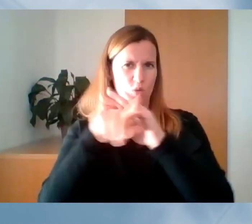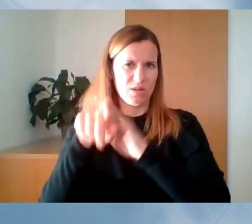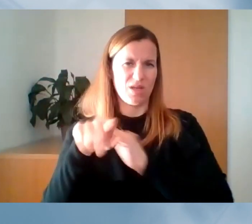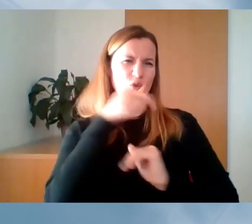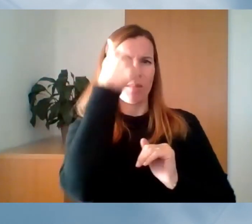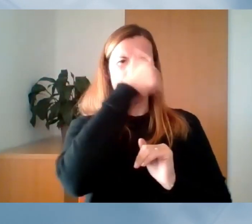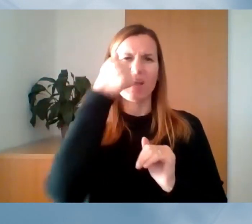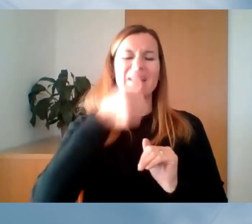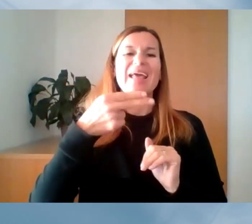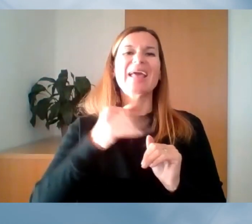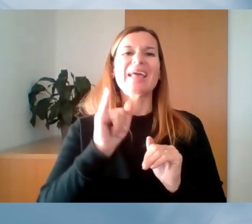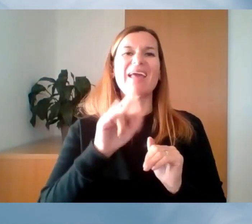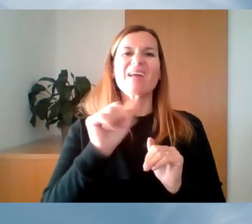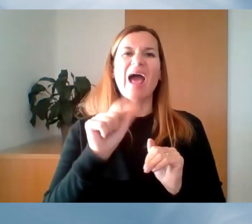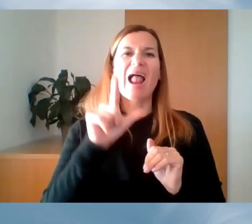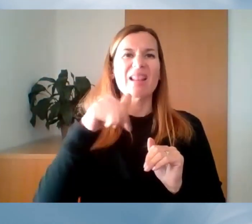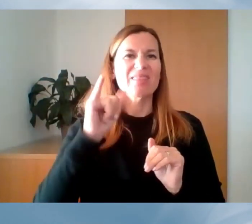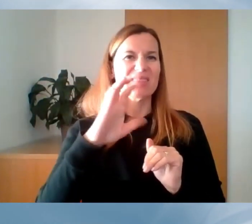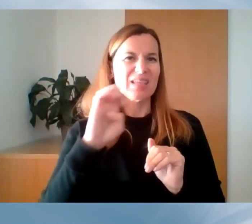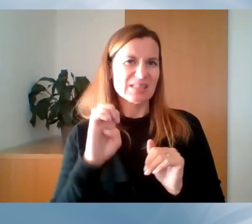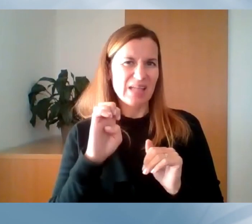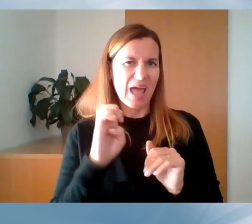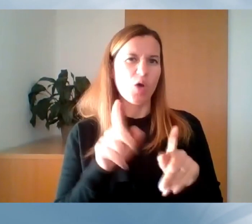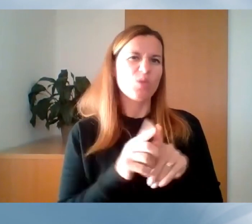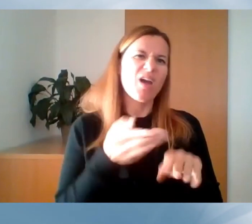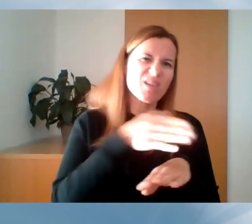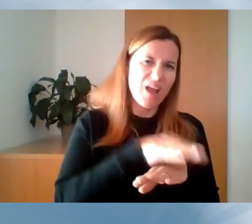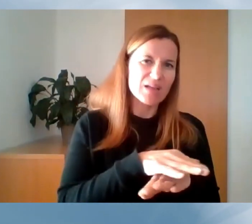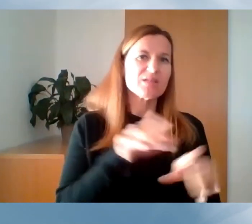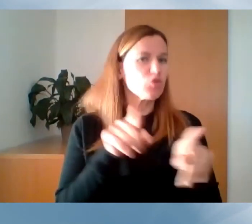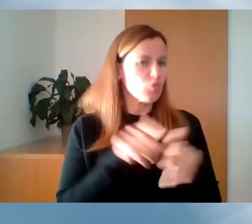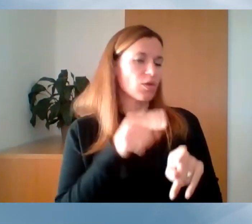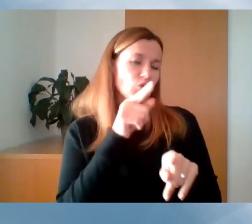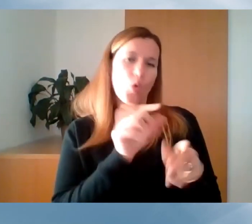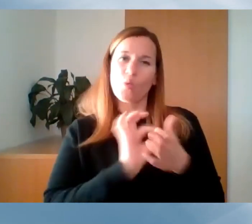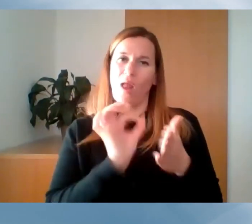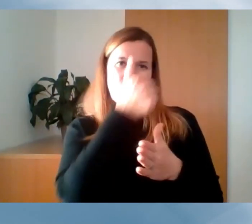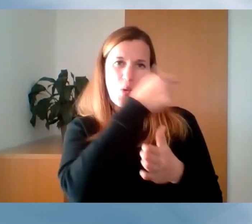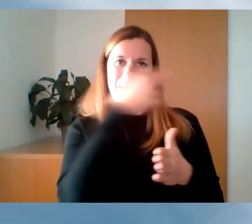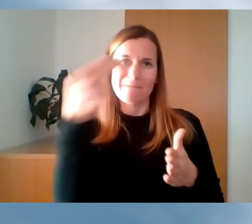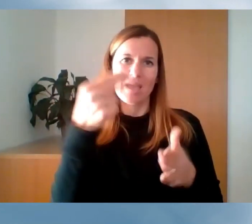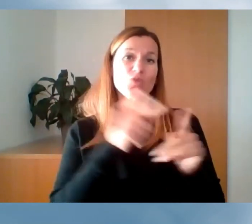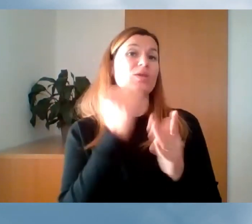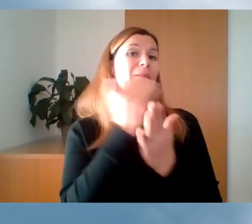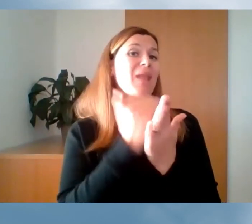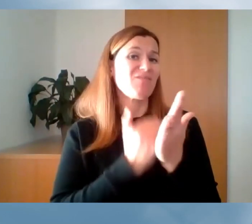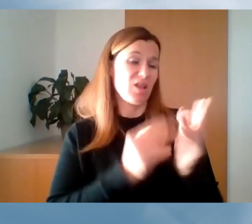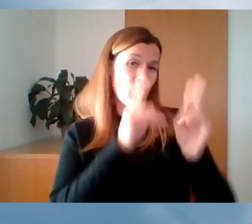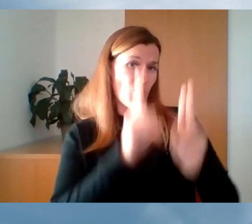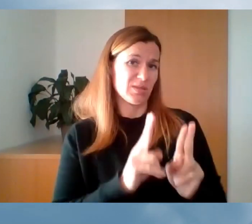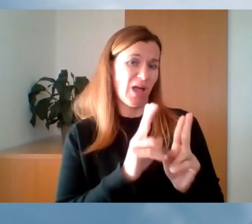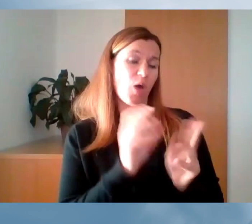hiralnice, uradno. Tudi zakon oziroma pravilnik je bil pravilnik o hiralnicah in hiralcih. Do